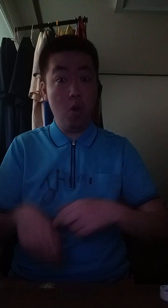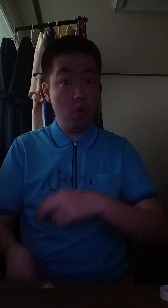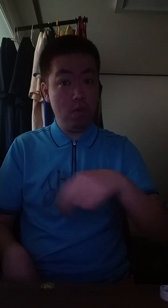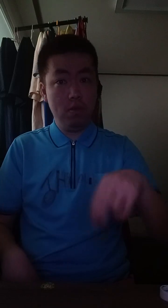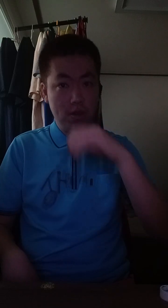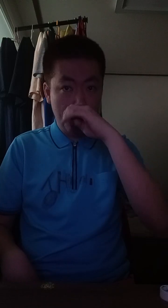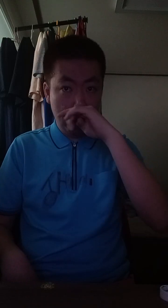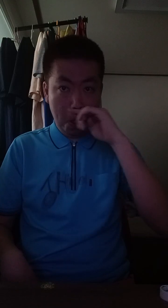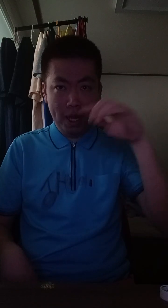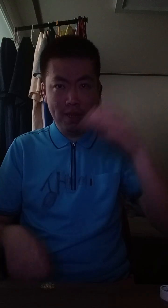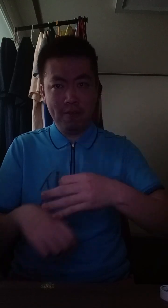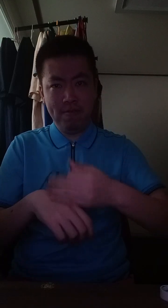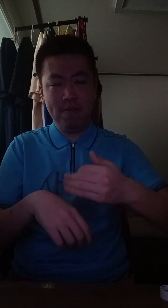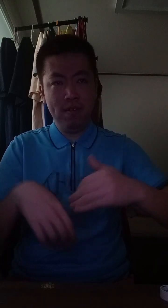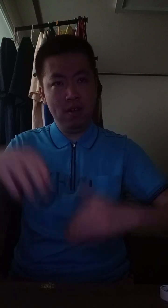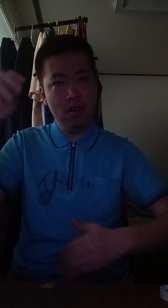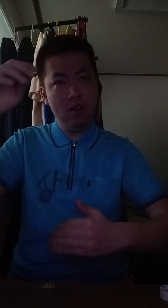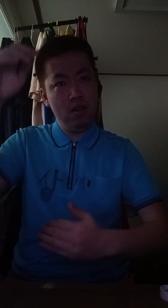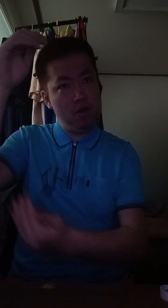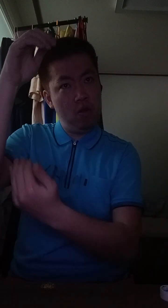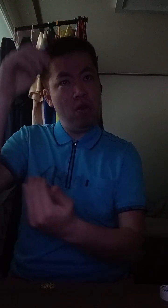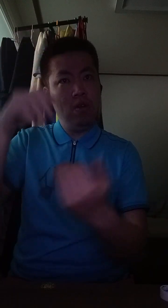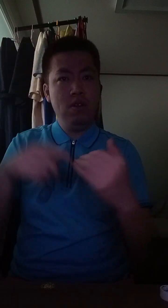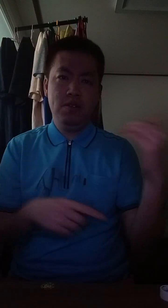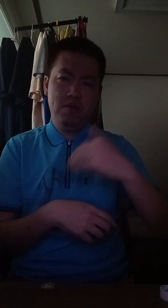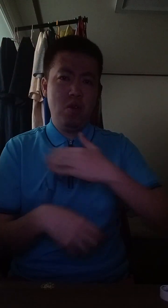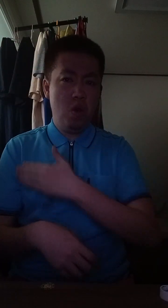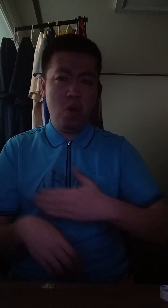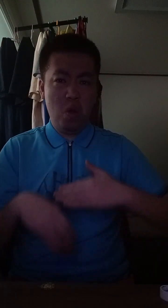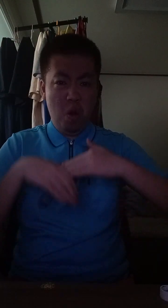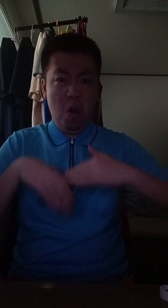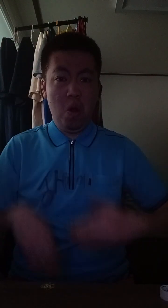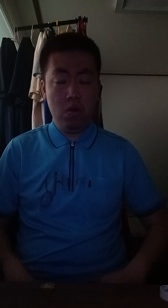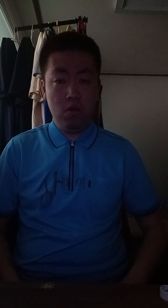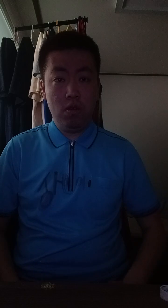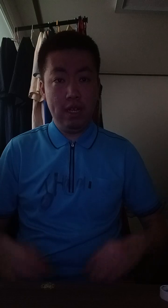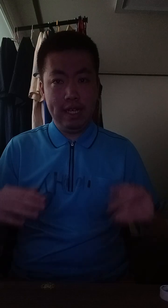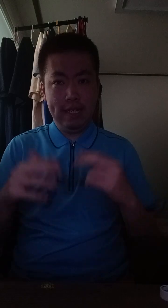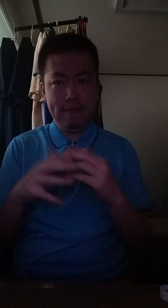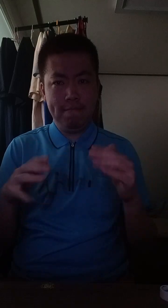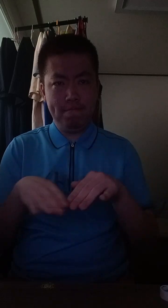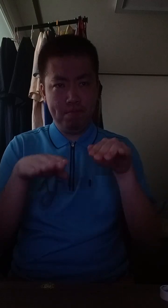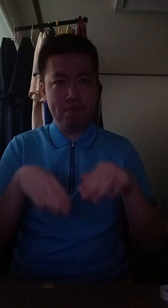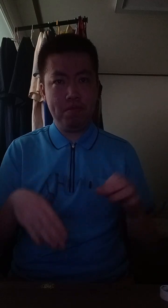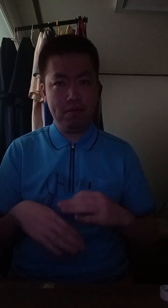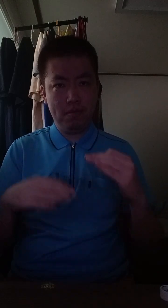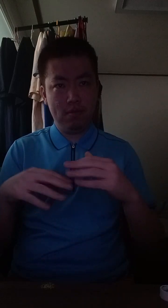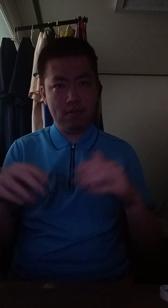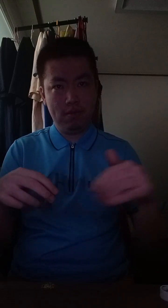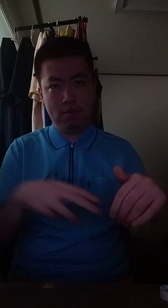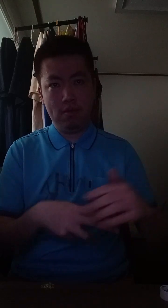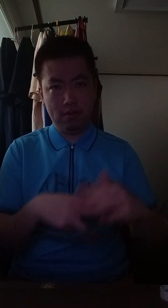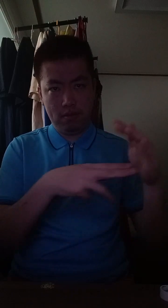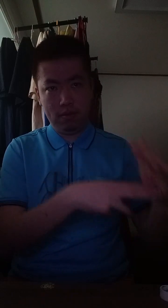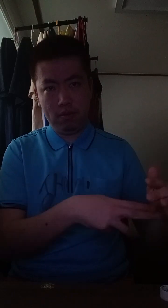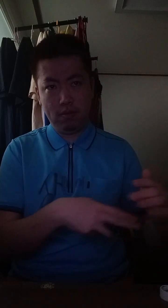없어진 거죠. 떨어지면서 팔로 딱 걸쳤는데 가슴 밑에까지 딱 걸쳐진 거예요. 다급히 아이를 끌어올린 뒤 전동차에서 내립니다.